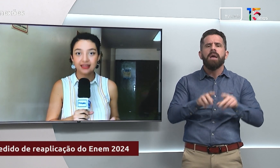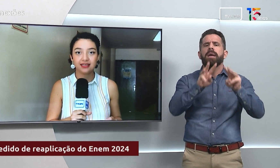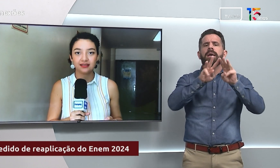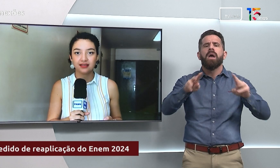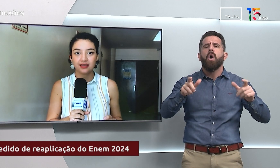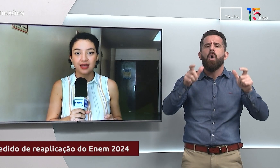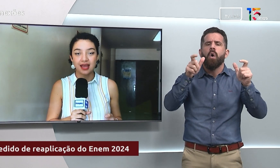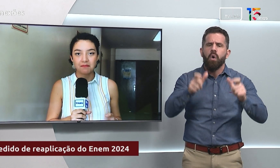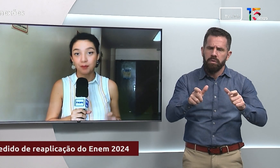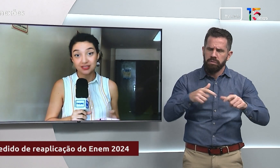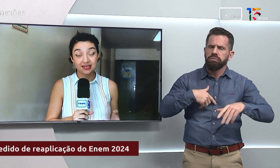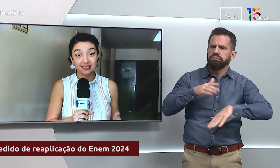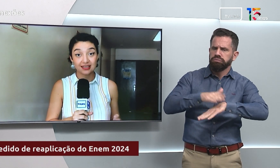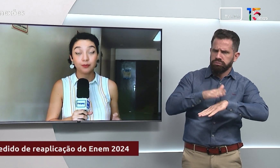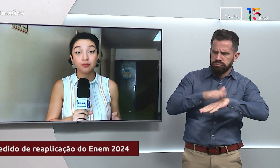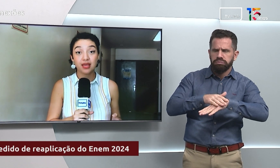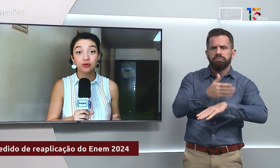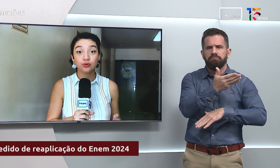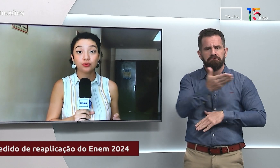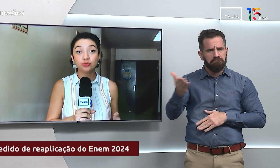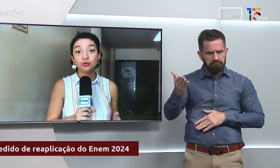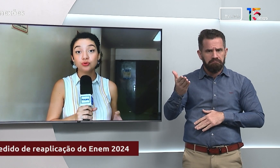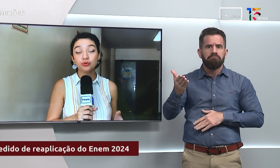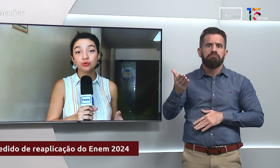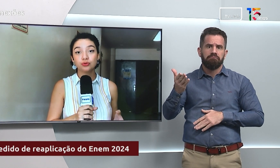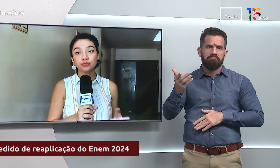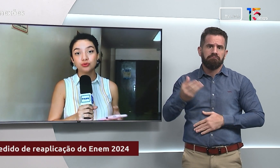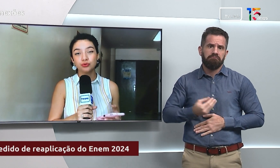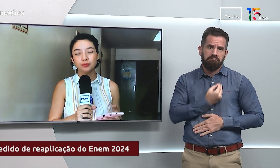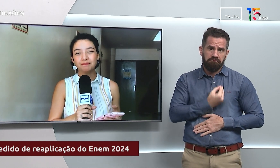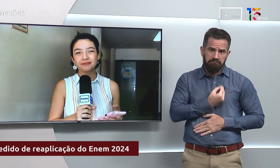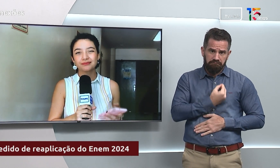acessada, pode ser acessada por meio do